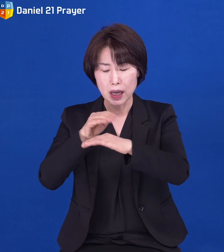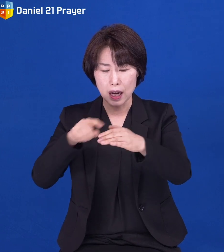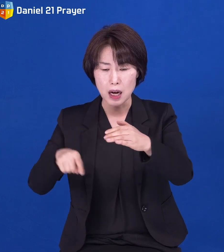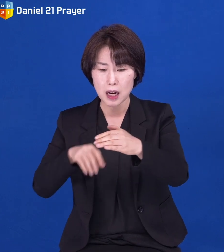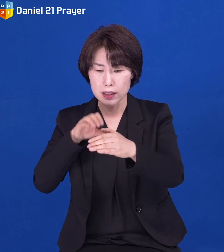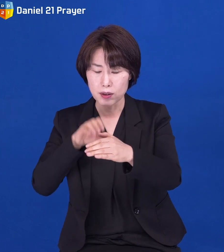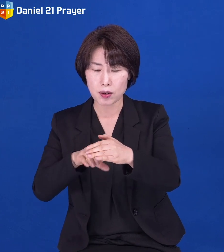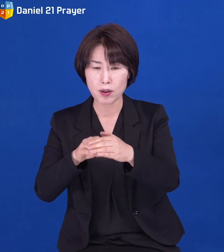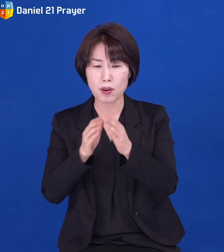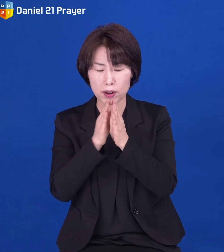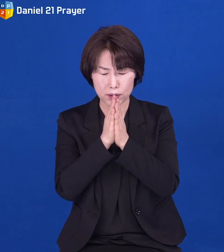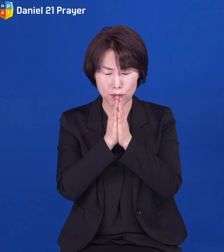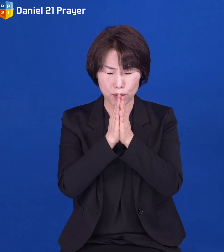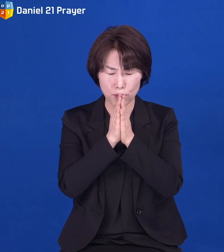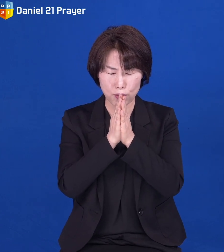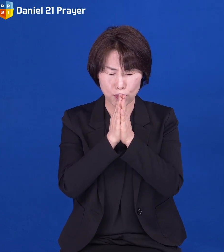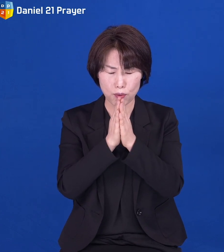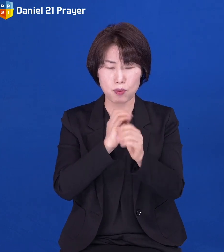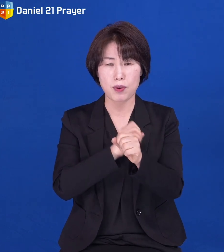제가 살이